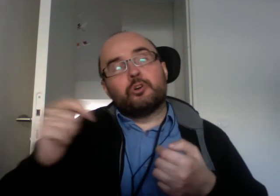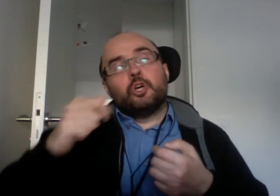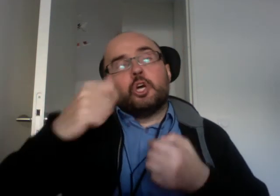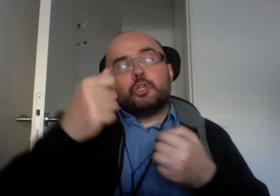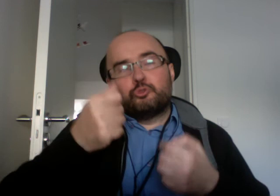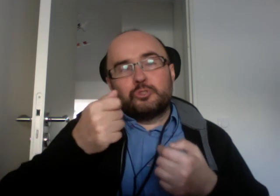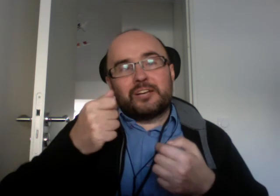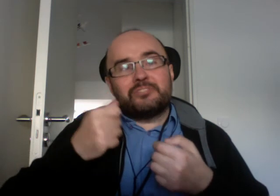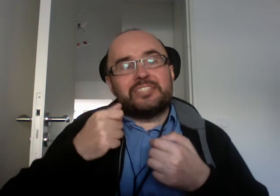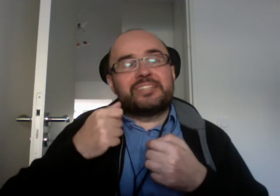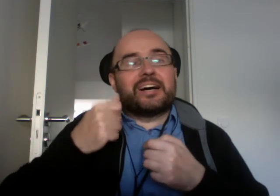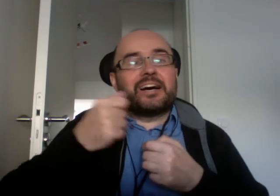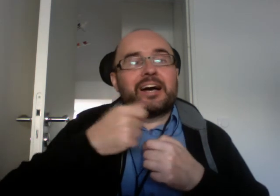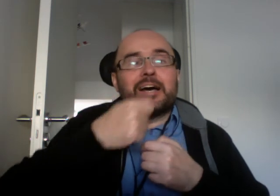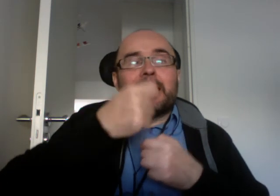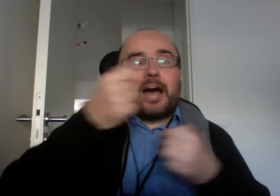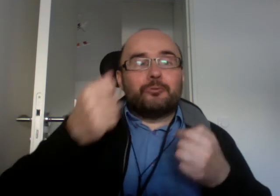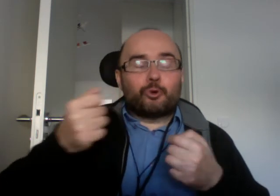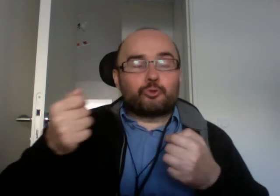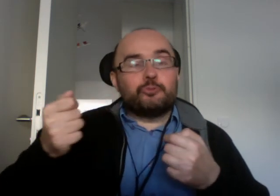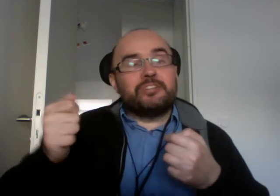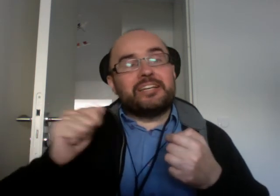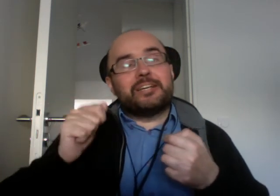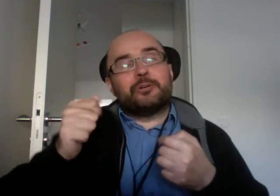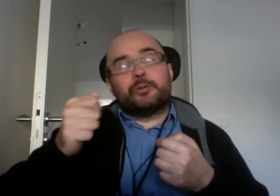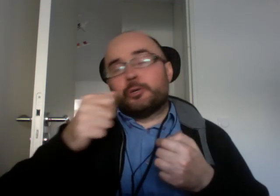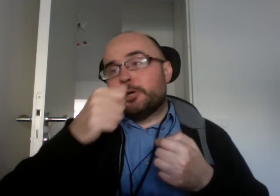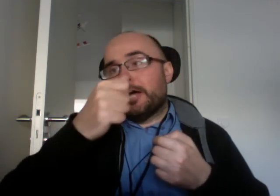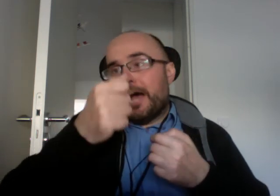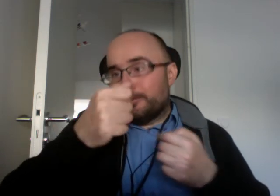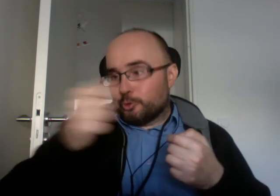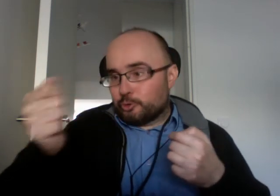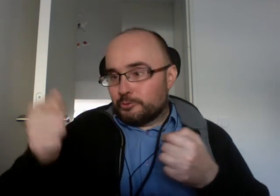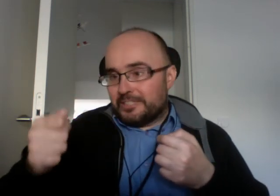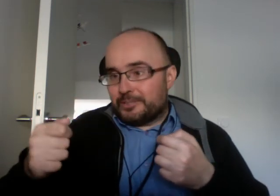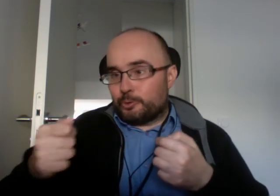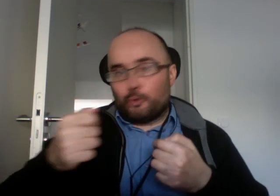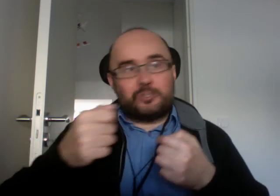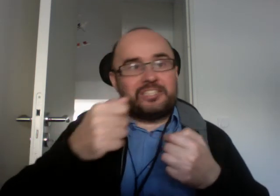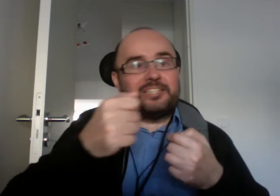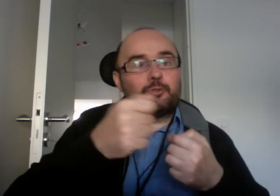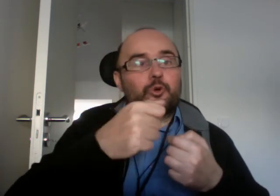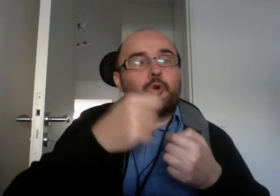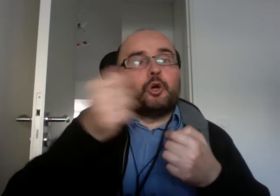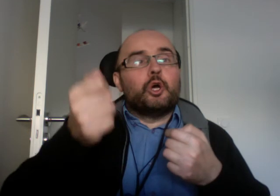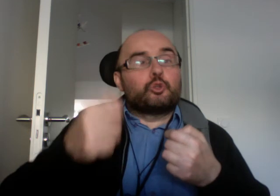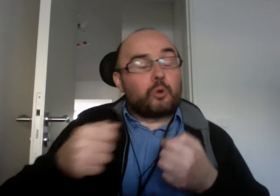je vous invite à nous retrouver sur le site www